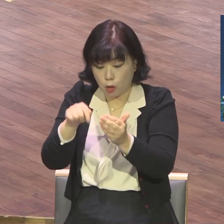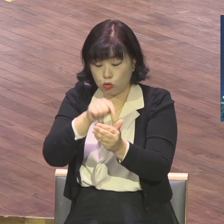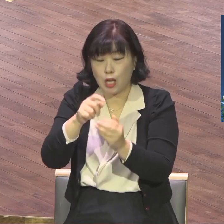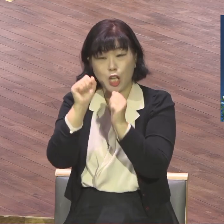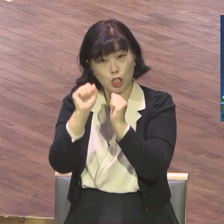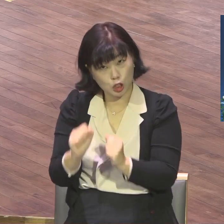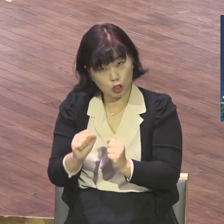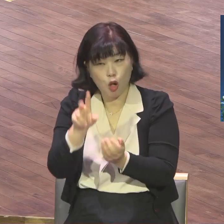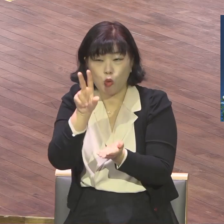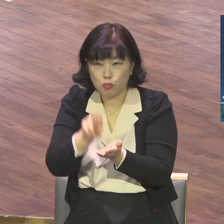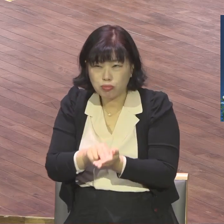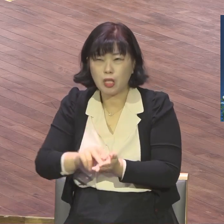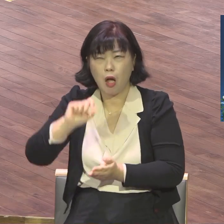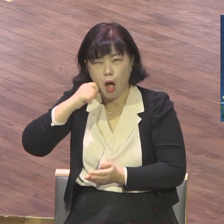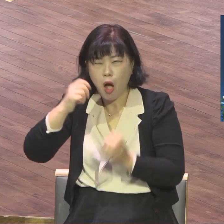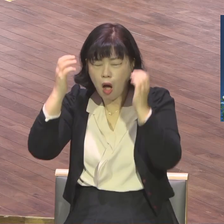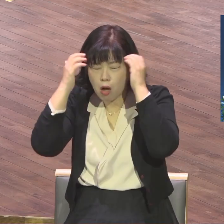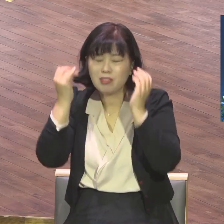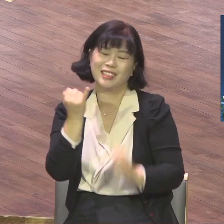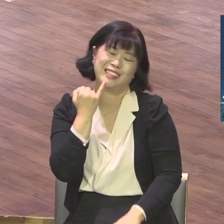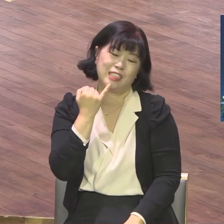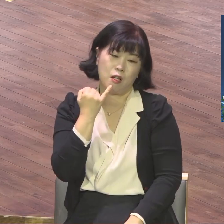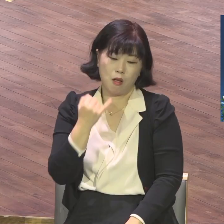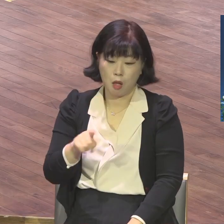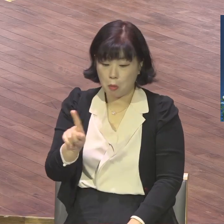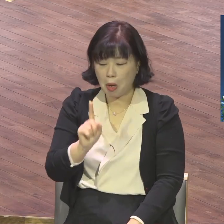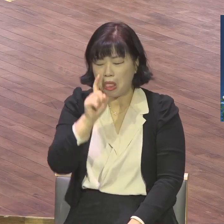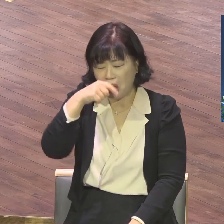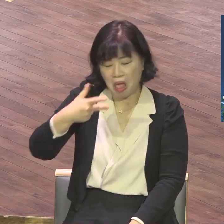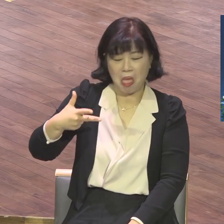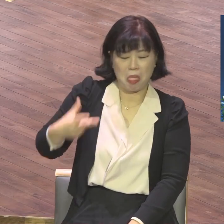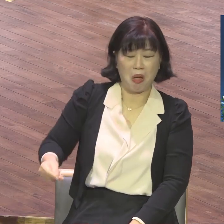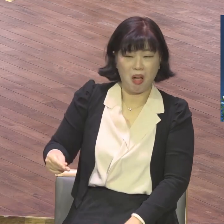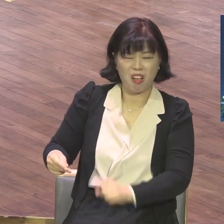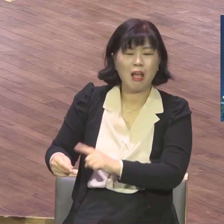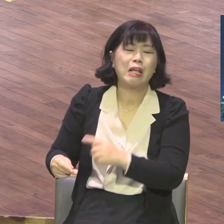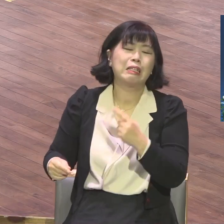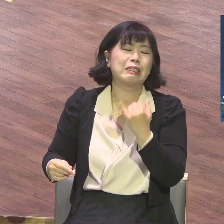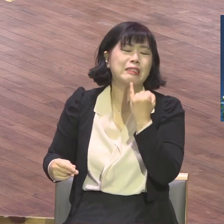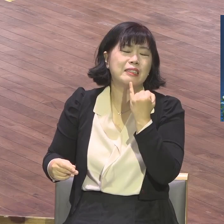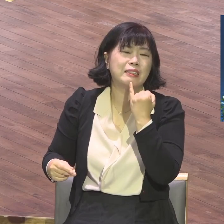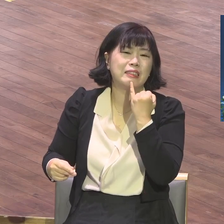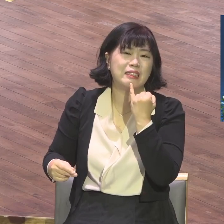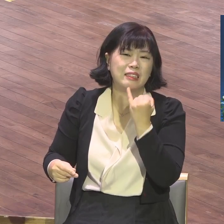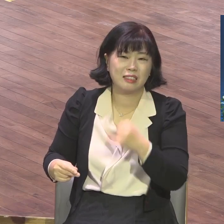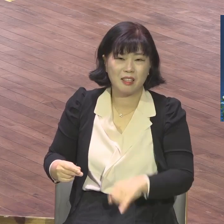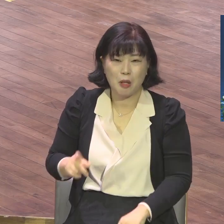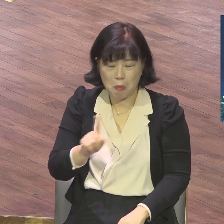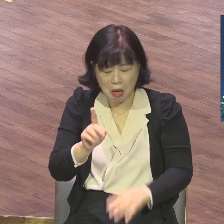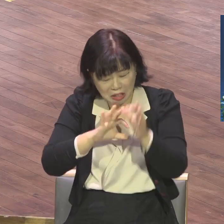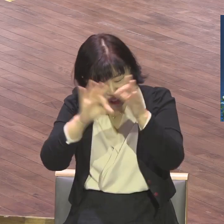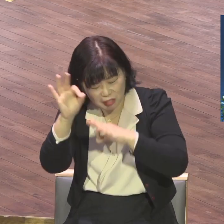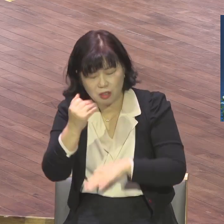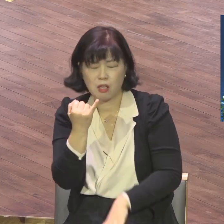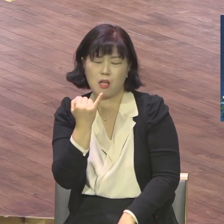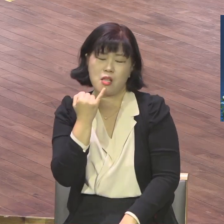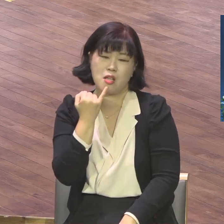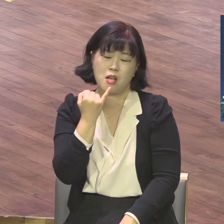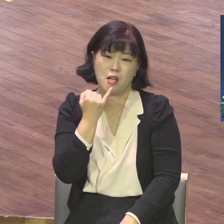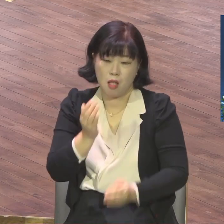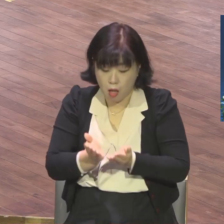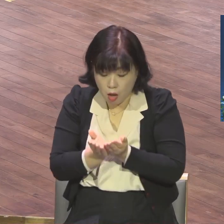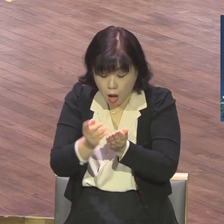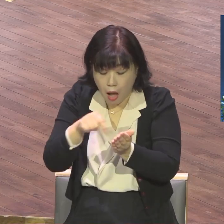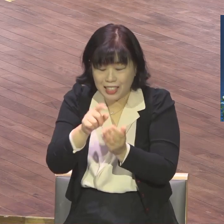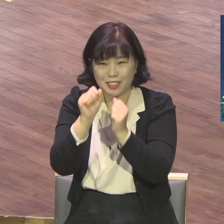미안합니다. 방주 안에 똥 좀 싸면 어떻습니까? 방주 안인데 그리스도 안에 이 구원의 방주 안에 들어와